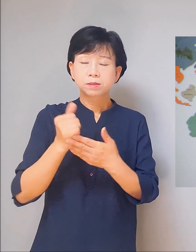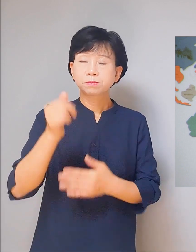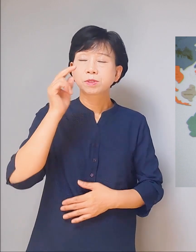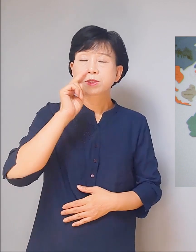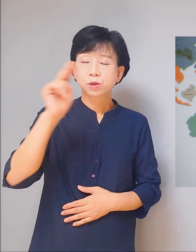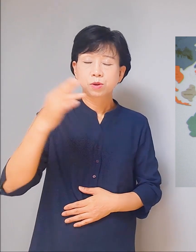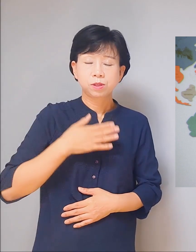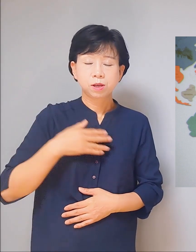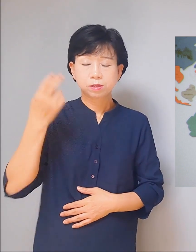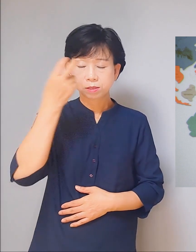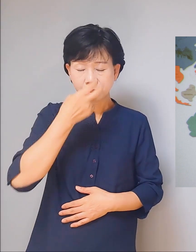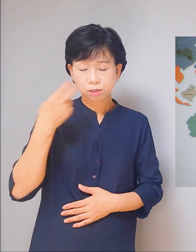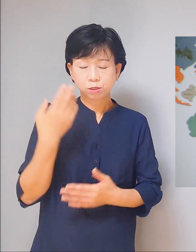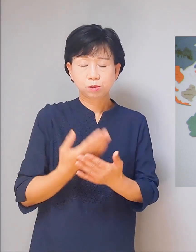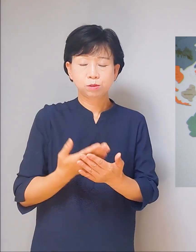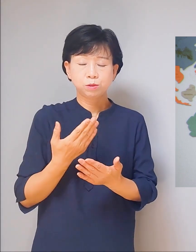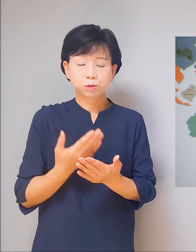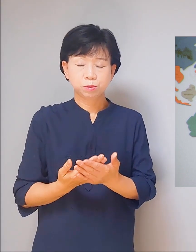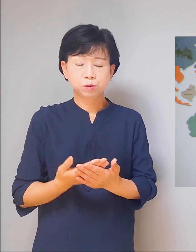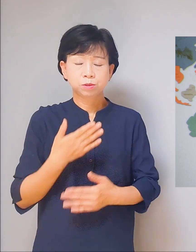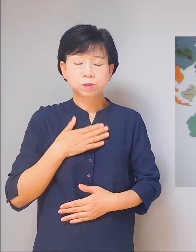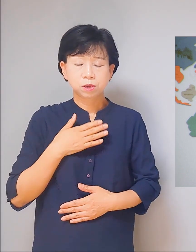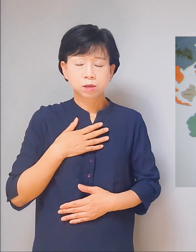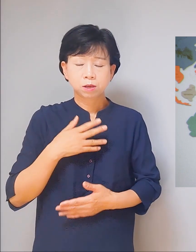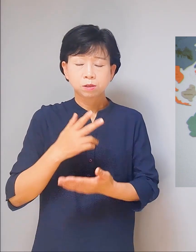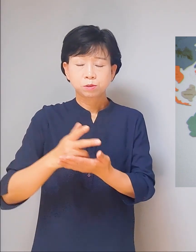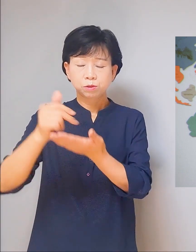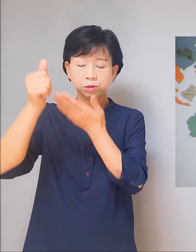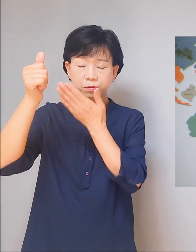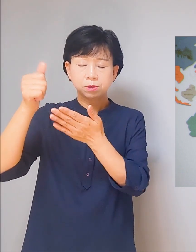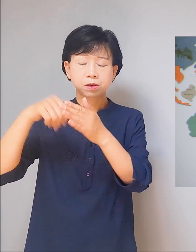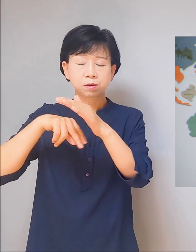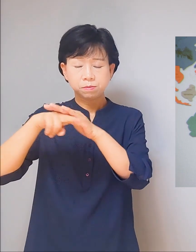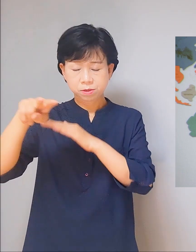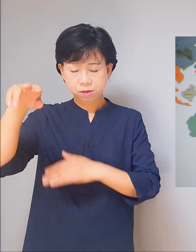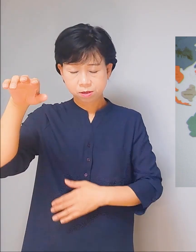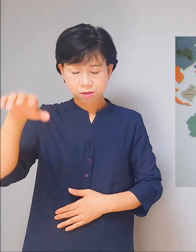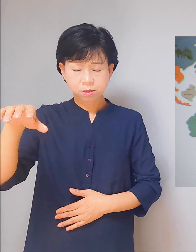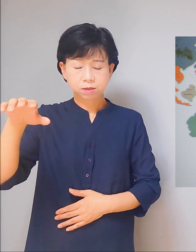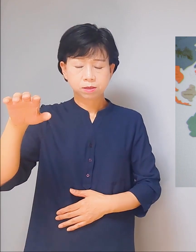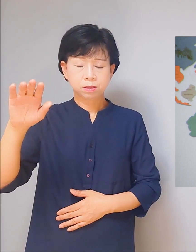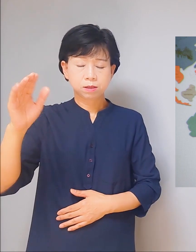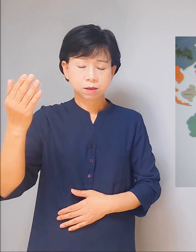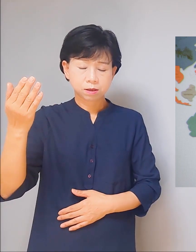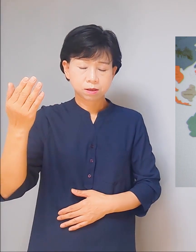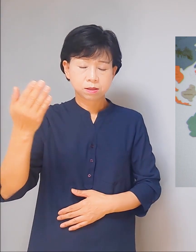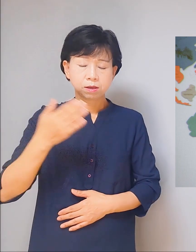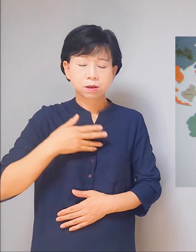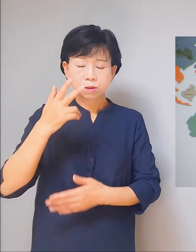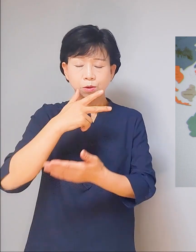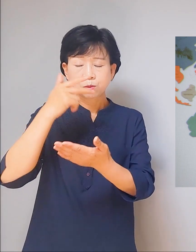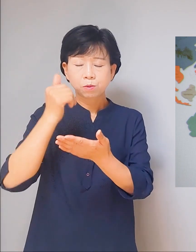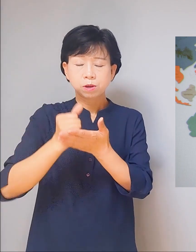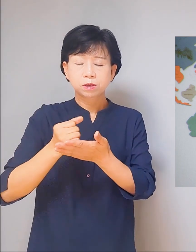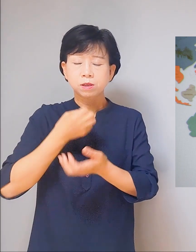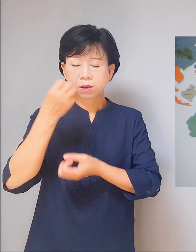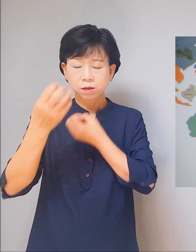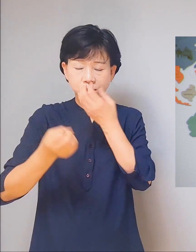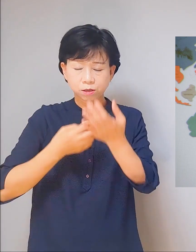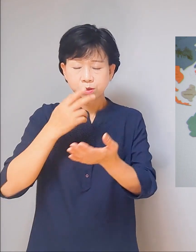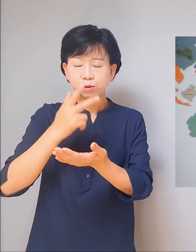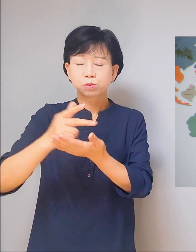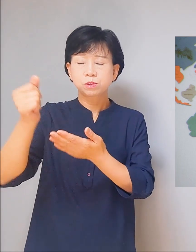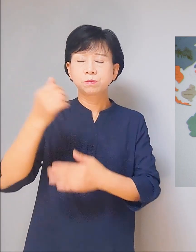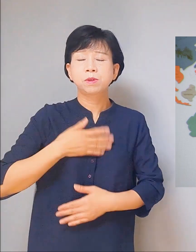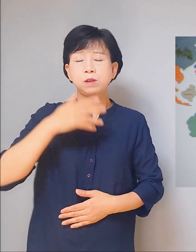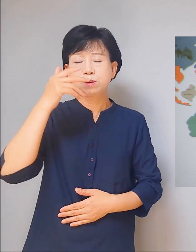하나님이여 나를 지켜주소서. 내가 주께 피하나이다. 내가 여호와께 아뢰되 주는 나의